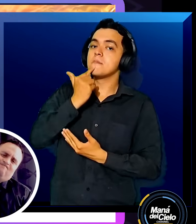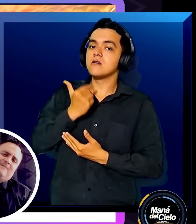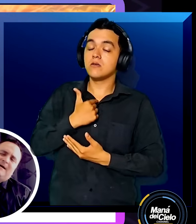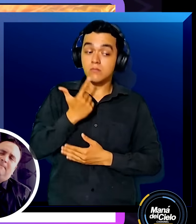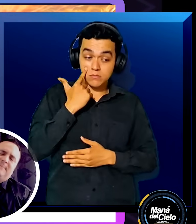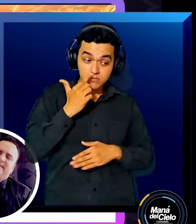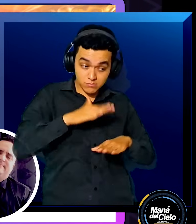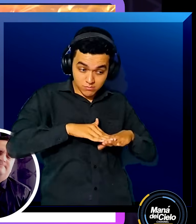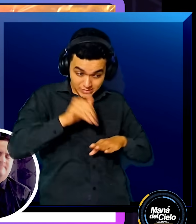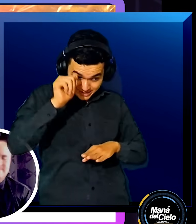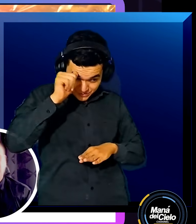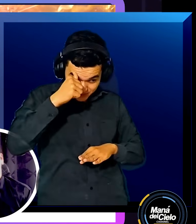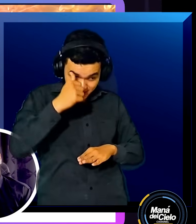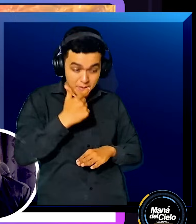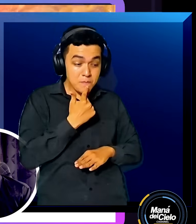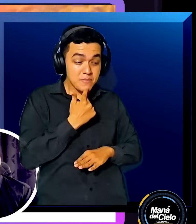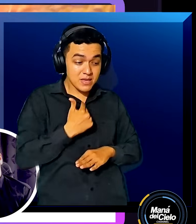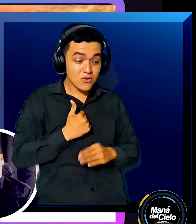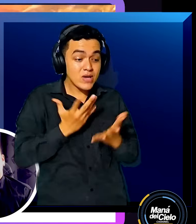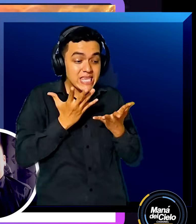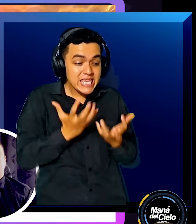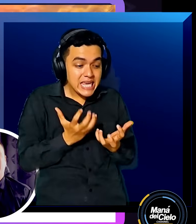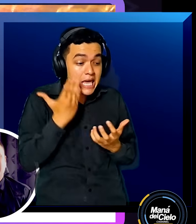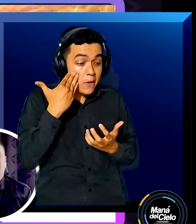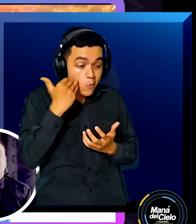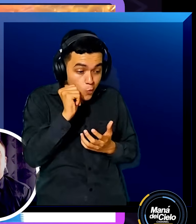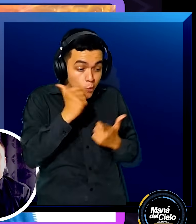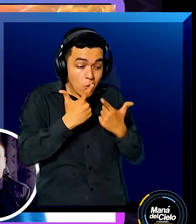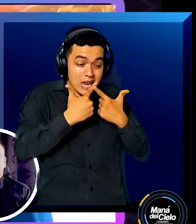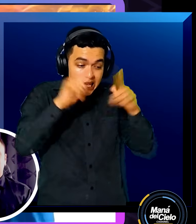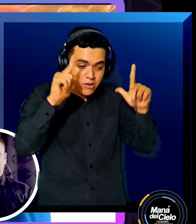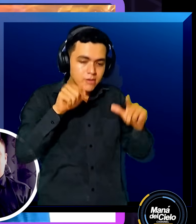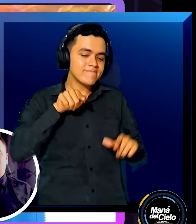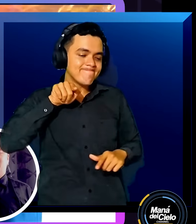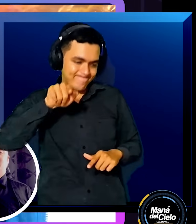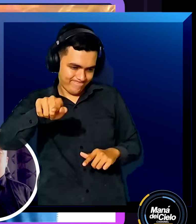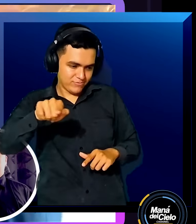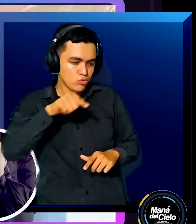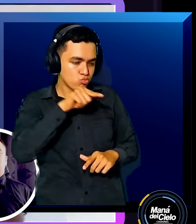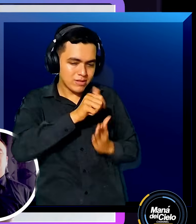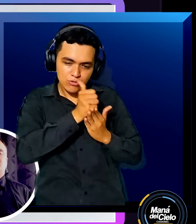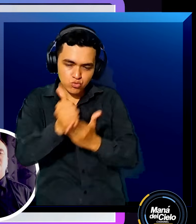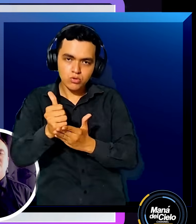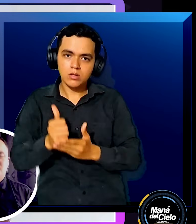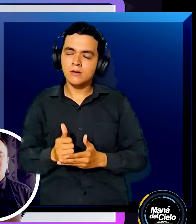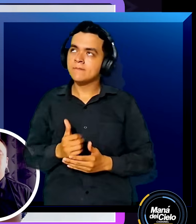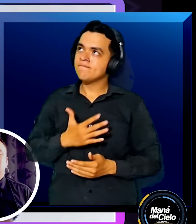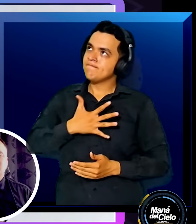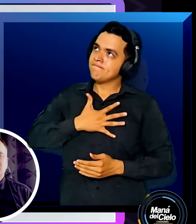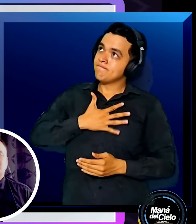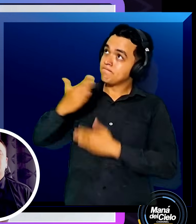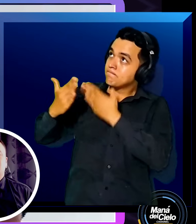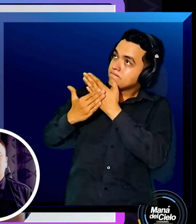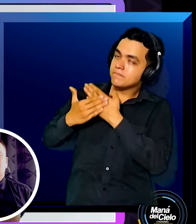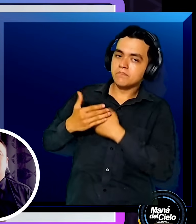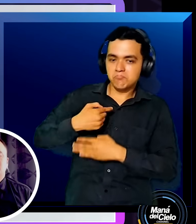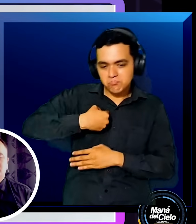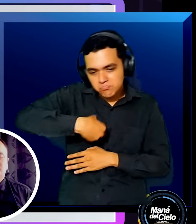Dios, te bendecimos, bendice el culto, la reunión, amén. Pero clamar es como hizo la mujer serofinicia: Señor,